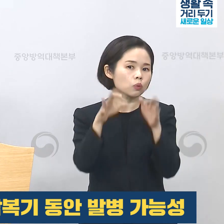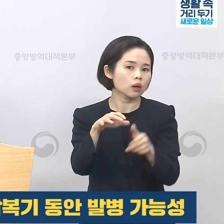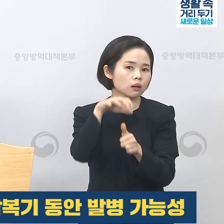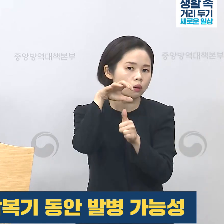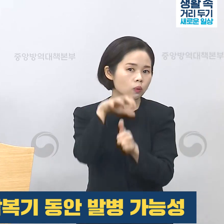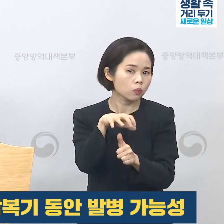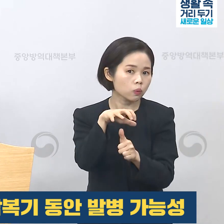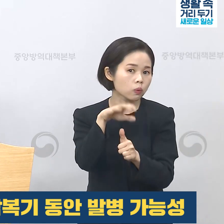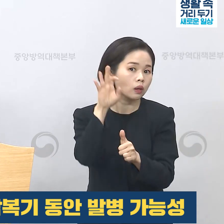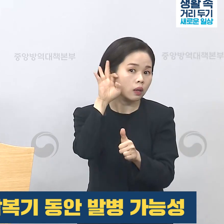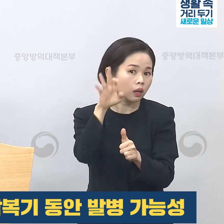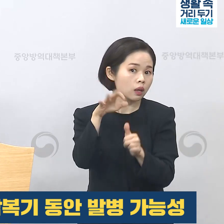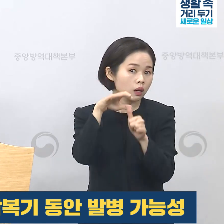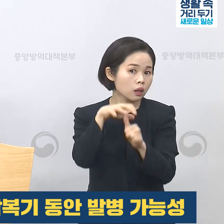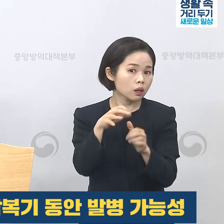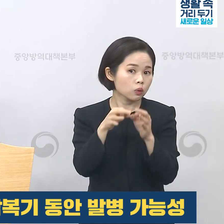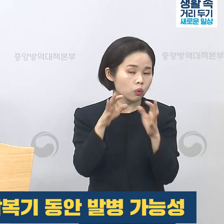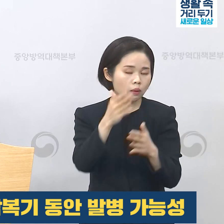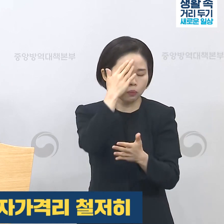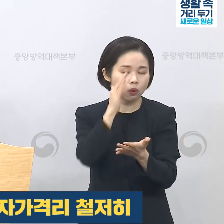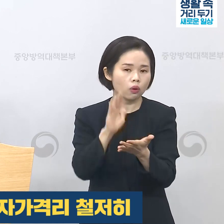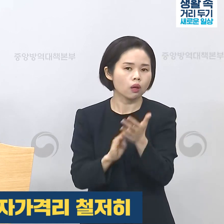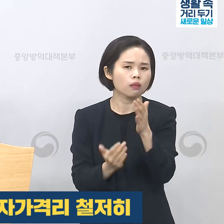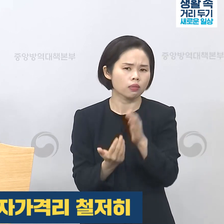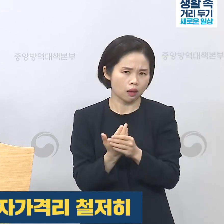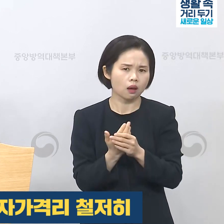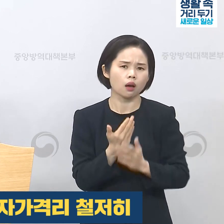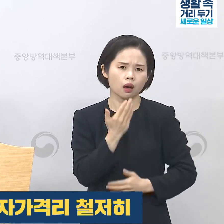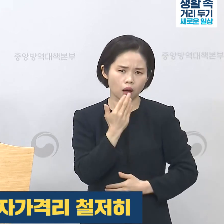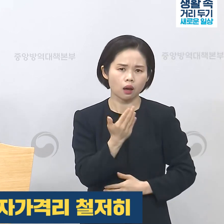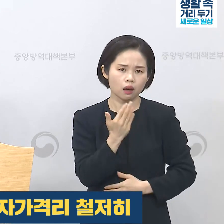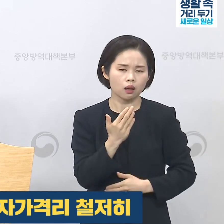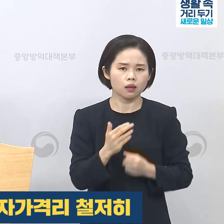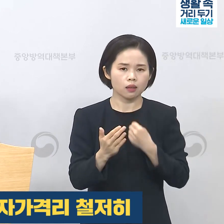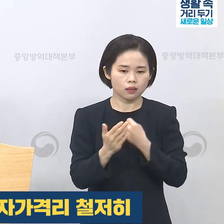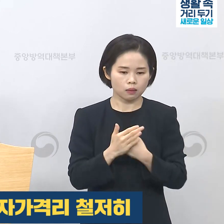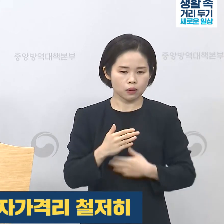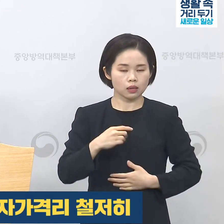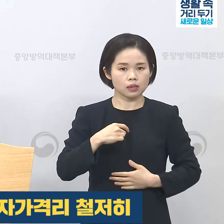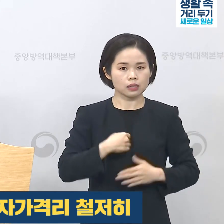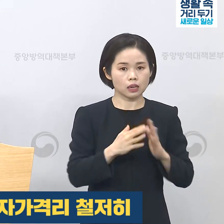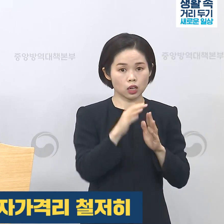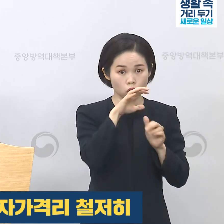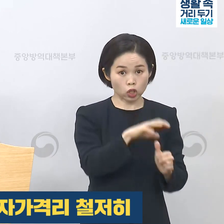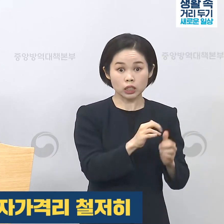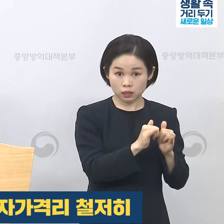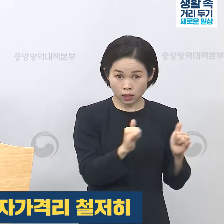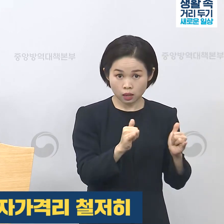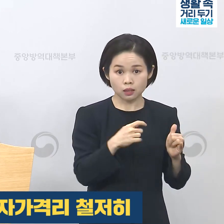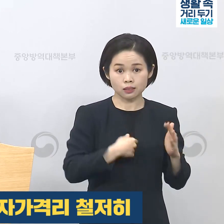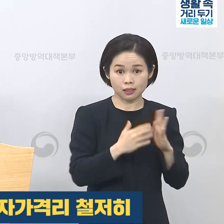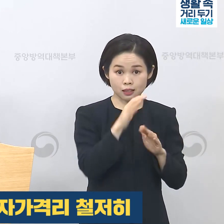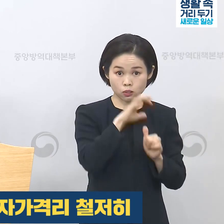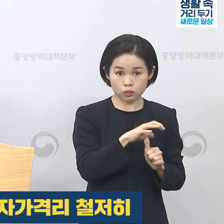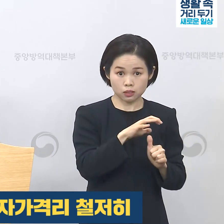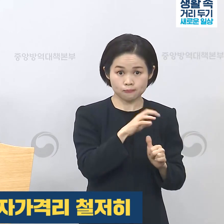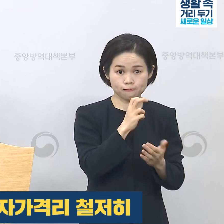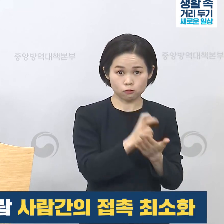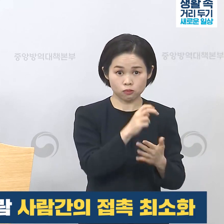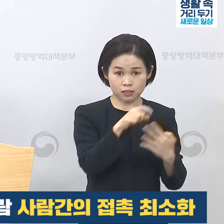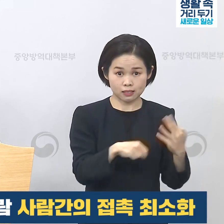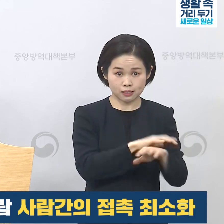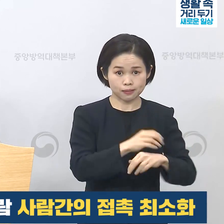동안에는 발병할 가능성이 있습니다. 자가격리자로 분류되신 분들은 자가격리를 철저히